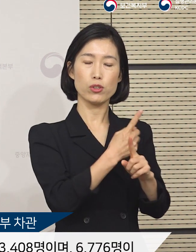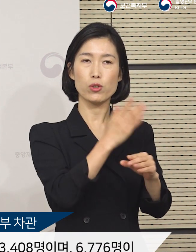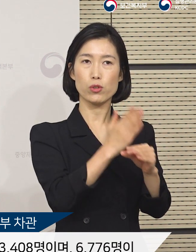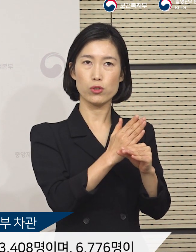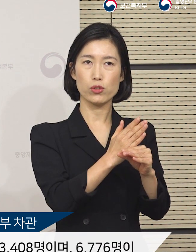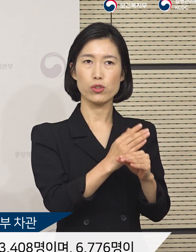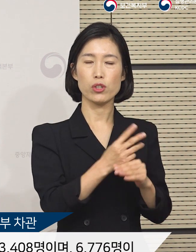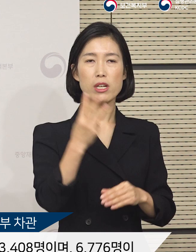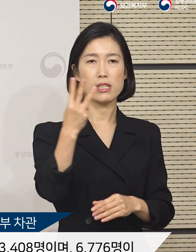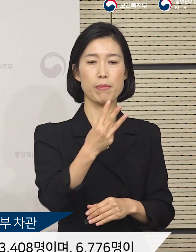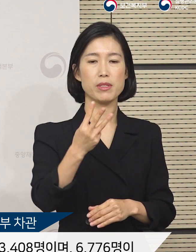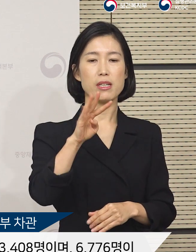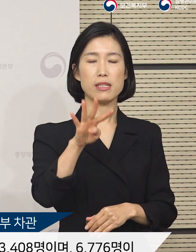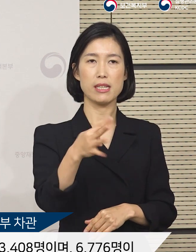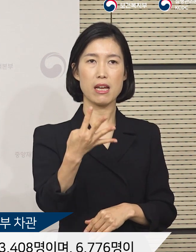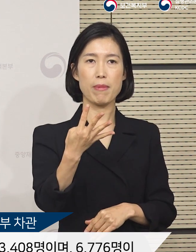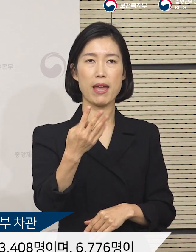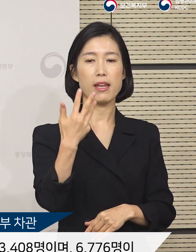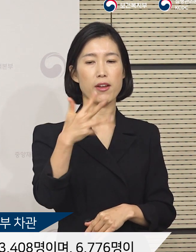환자는